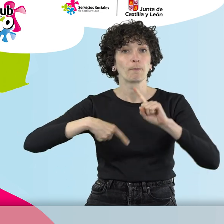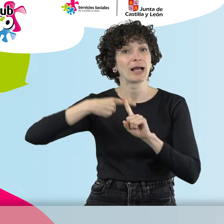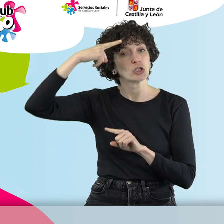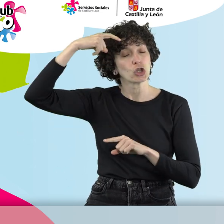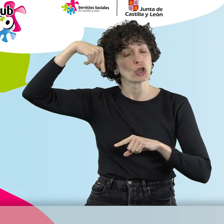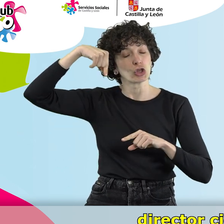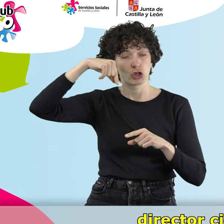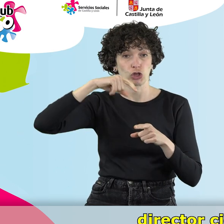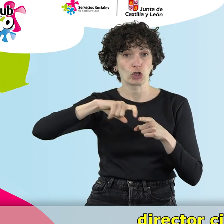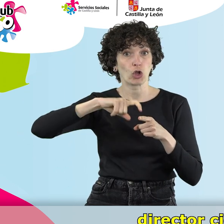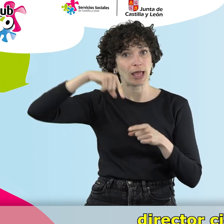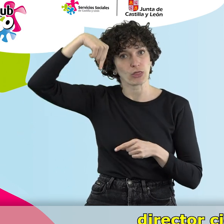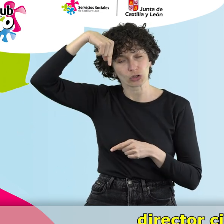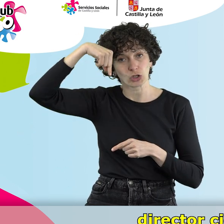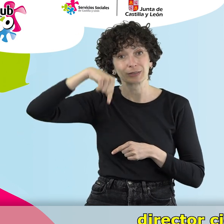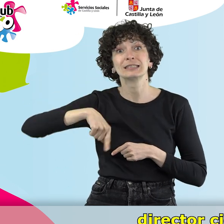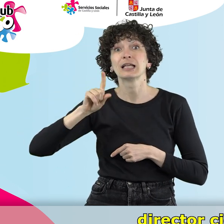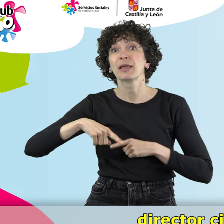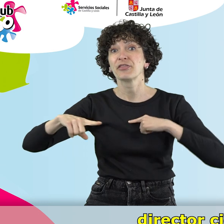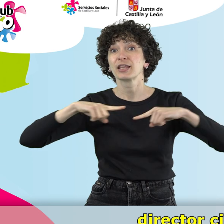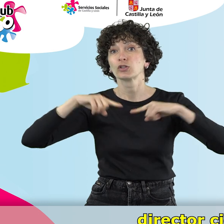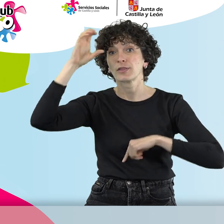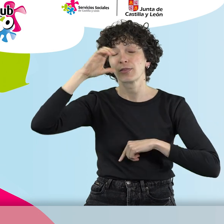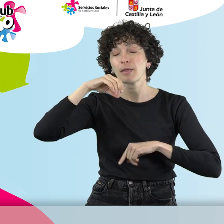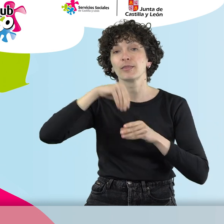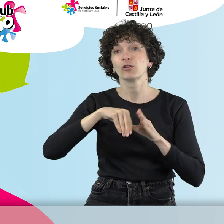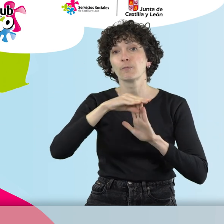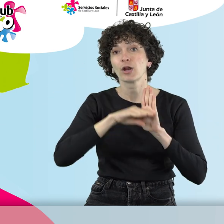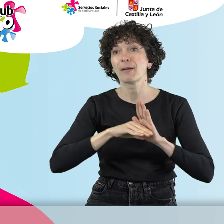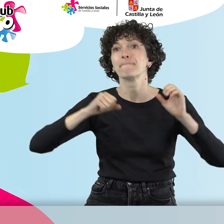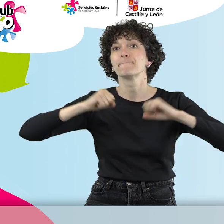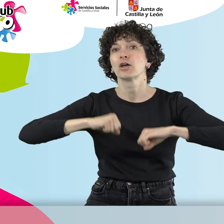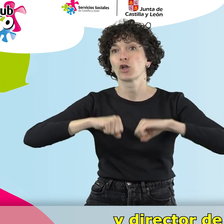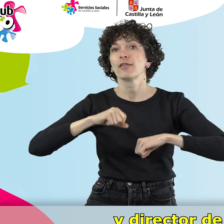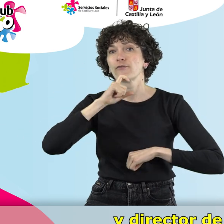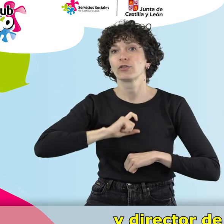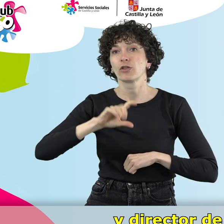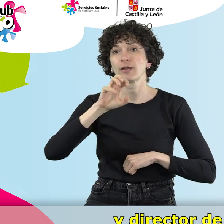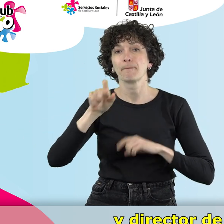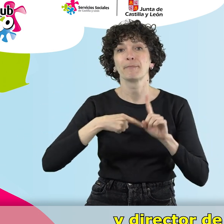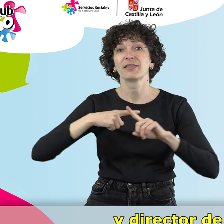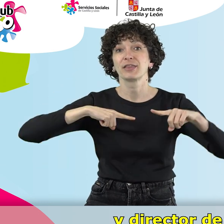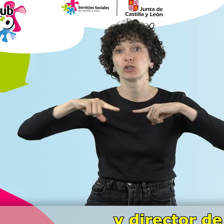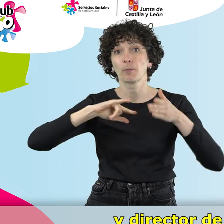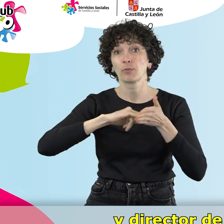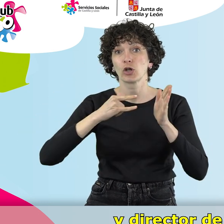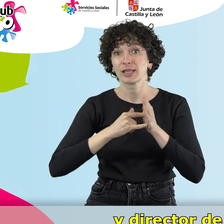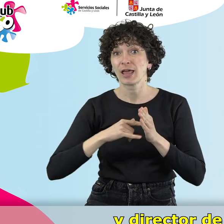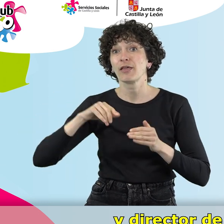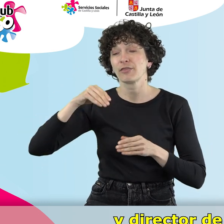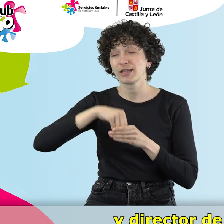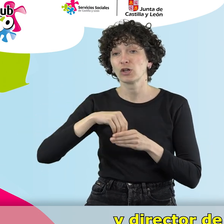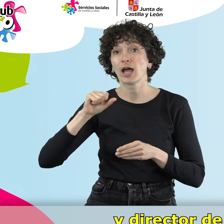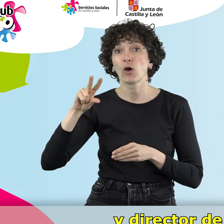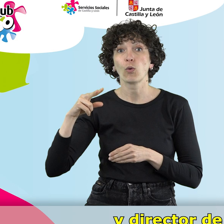psicología, director científico del programa de mayores de la Fundación La Caixa y director de proyectos de